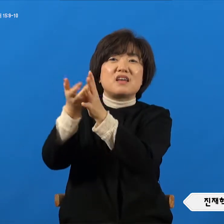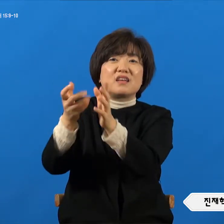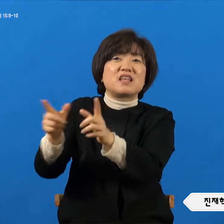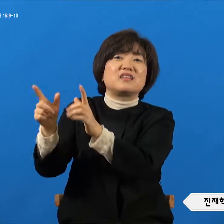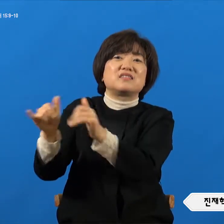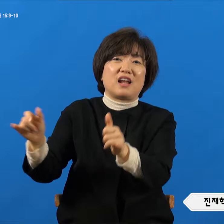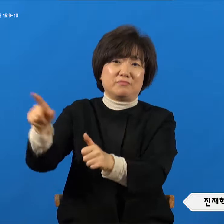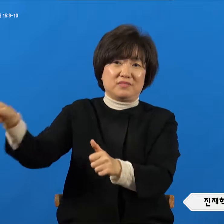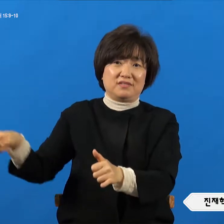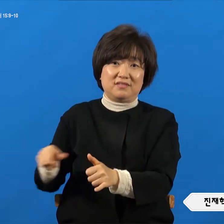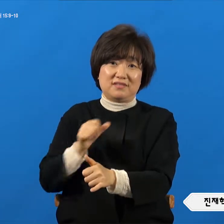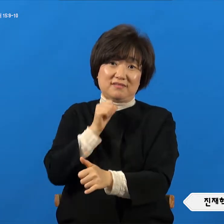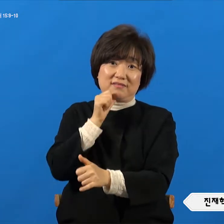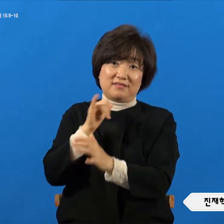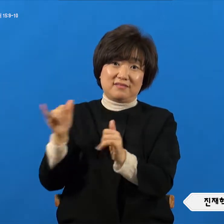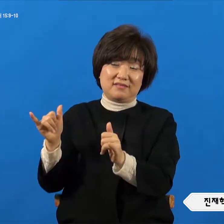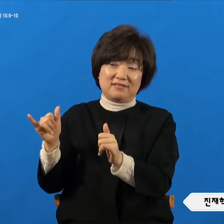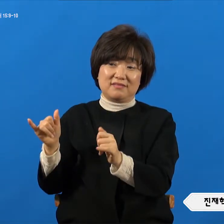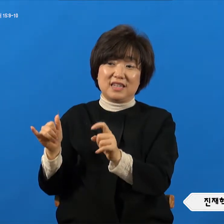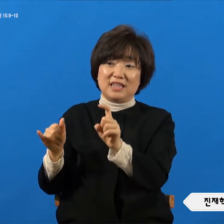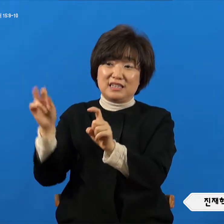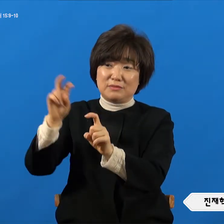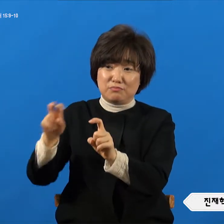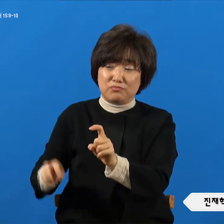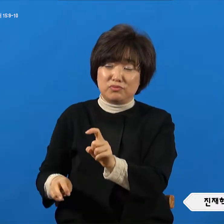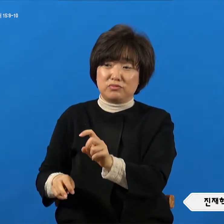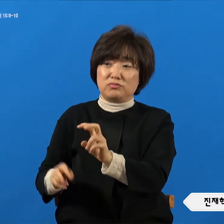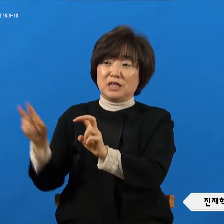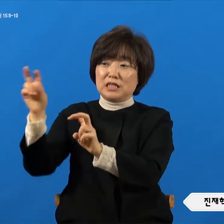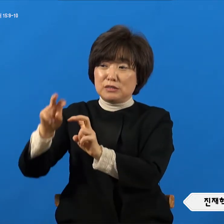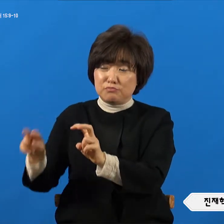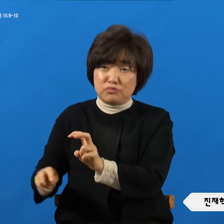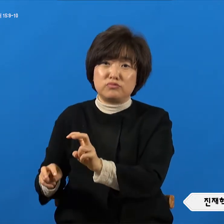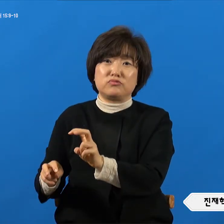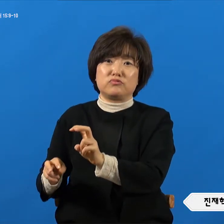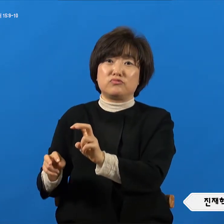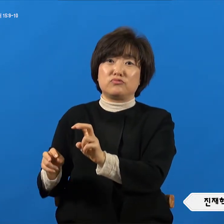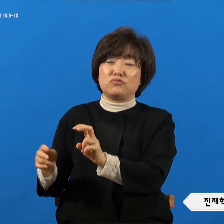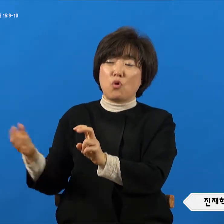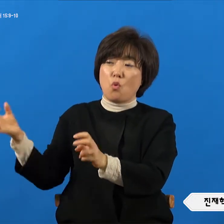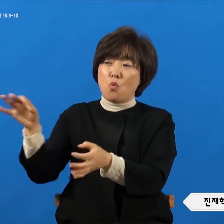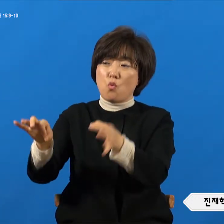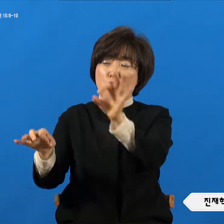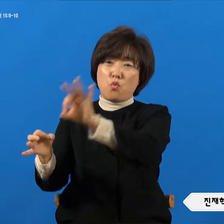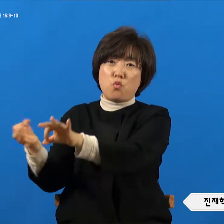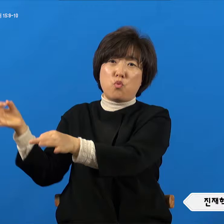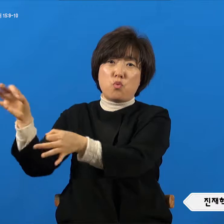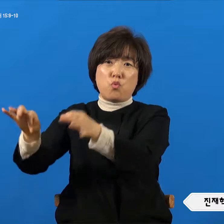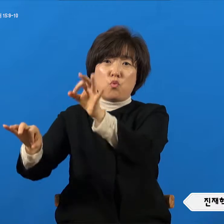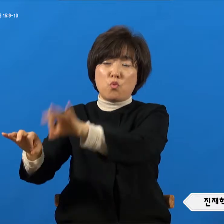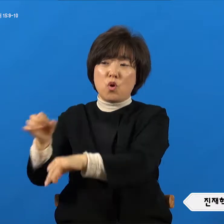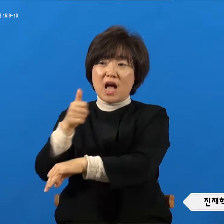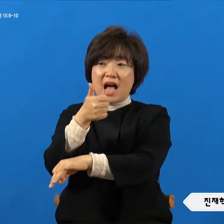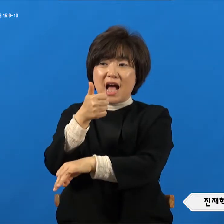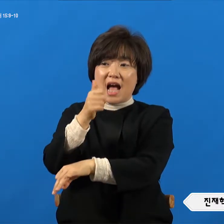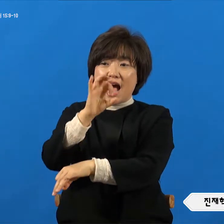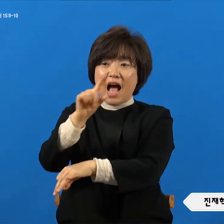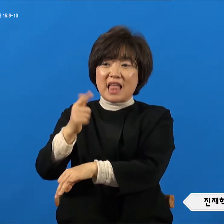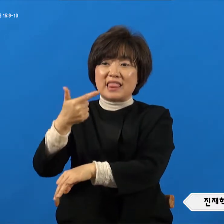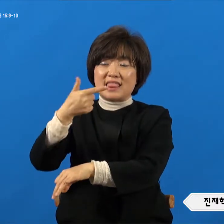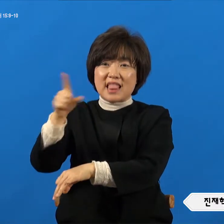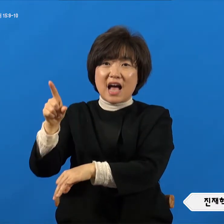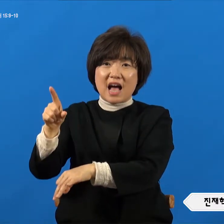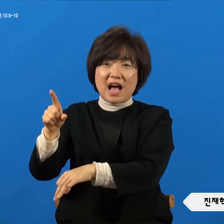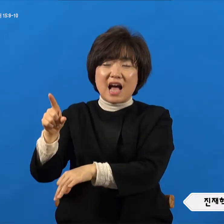분들입니다. 그런데 그분들이 10불, 20불씩 회비를 통해서 안나 장학회를 만듭니다.